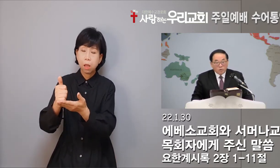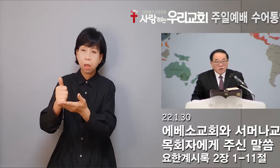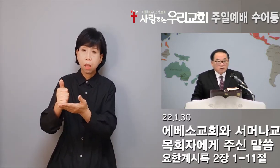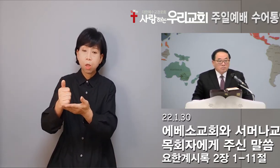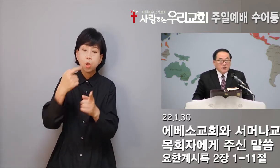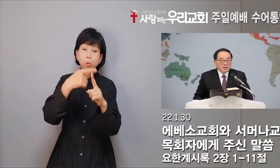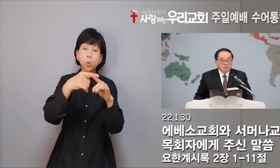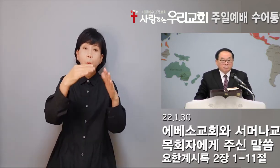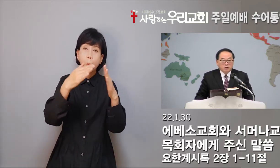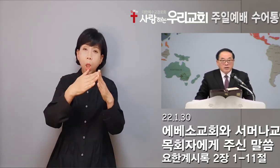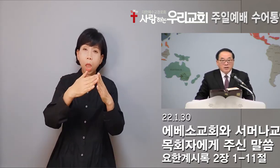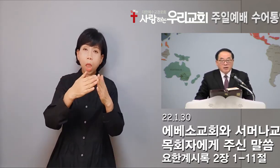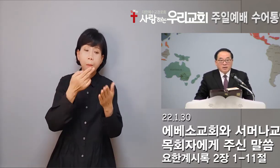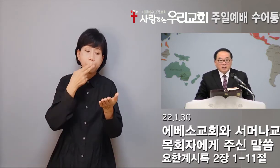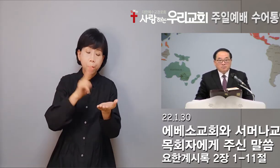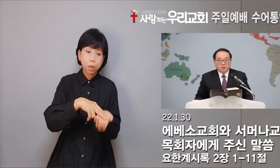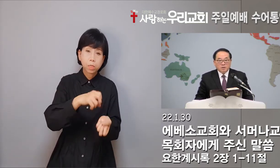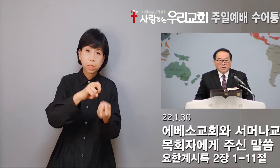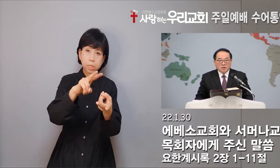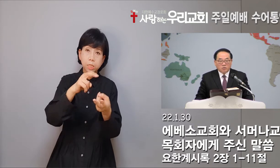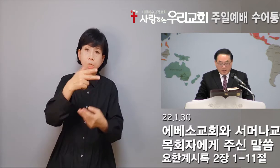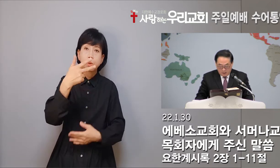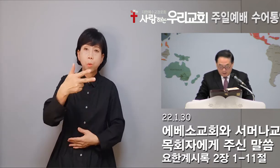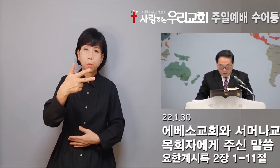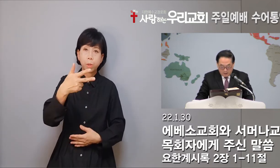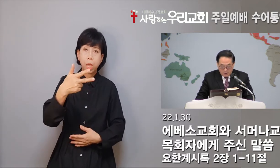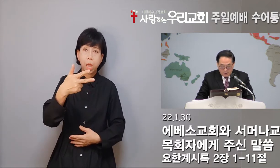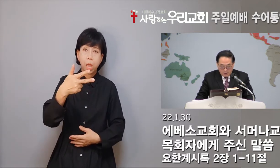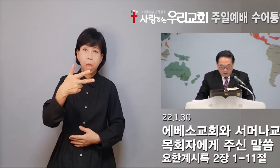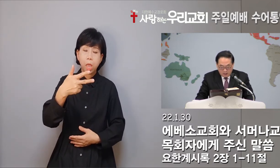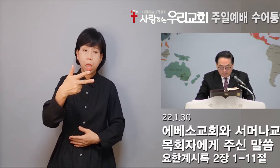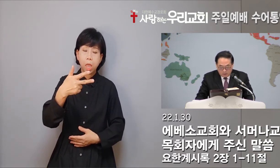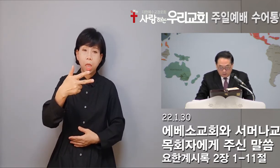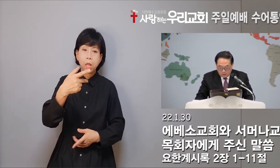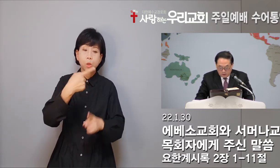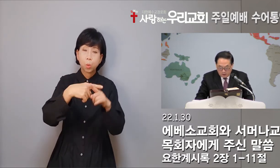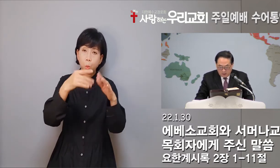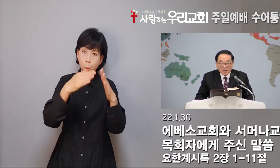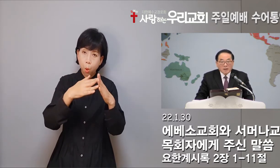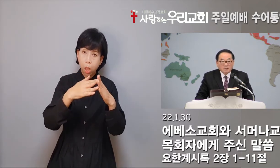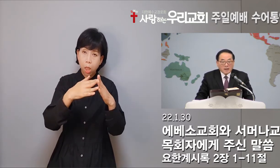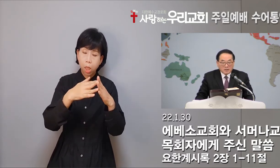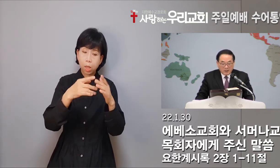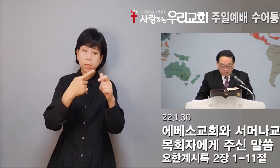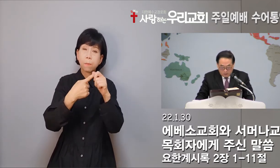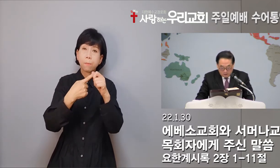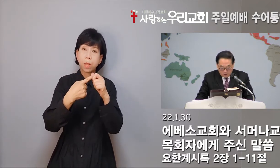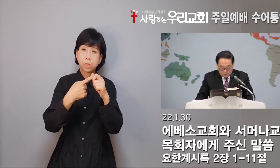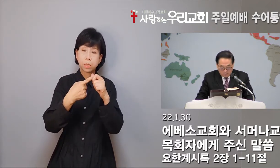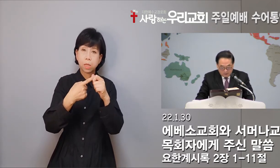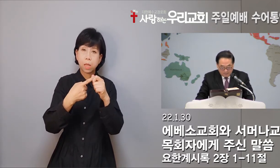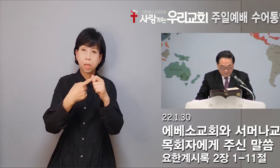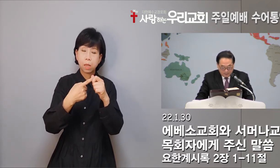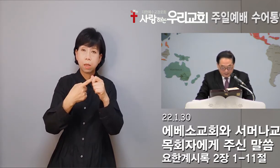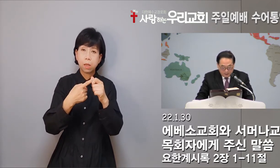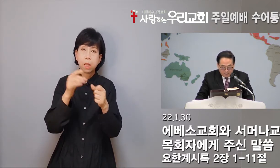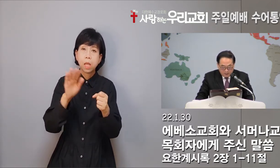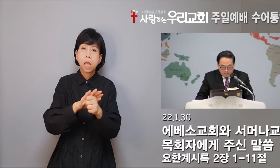교회에게 보내신 메시지 중에 첫 번째 교회 에베소 교회에게 말씀하고 있는